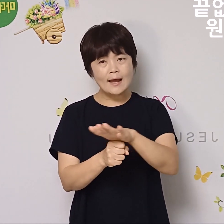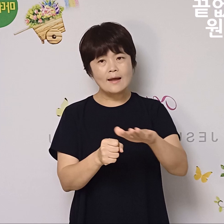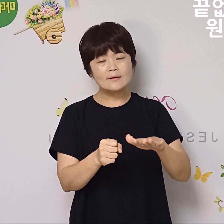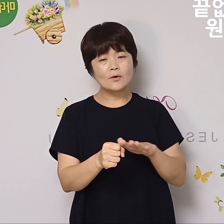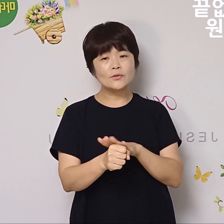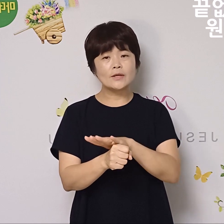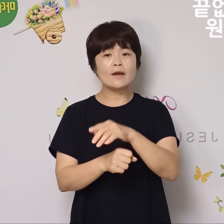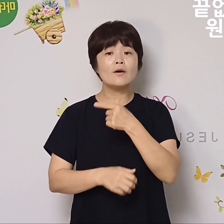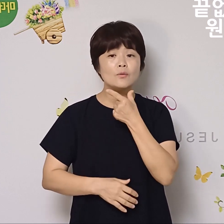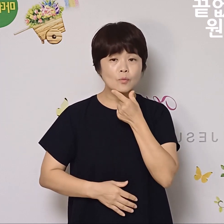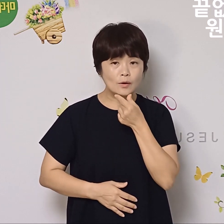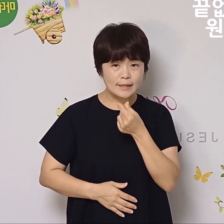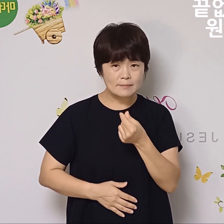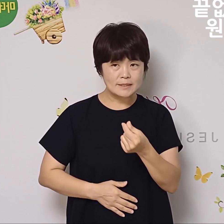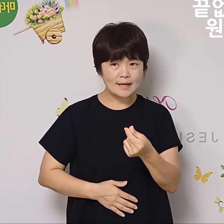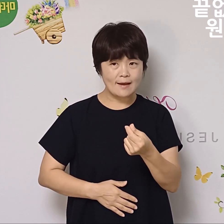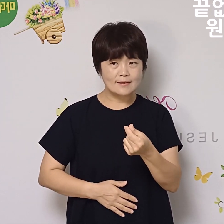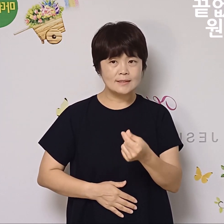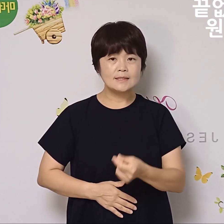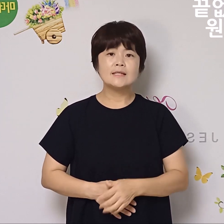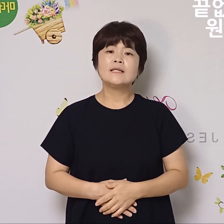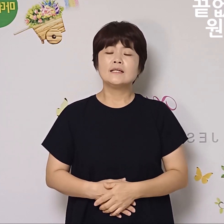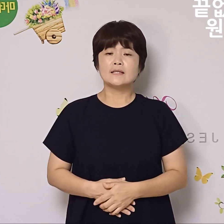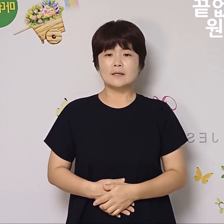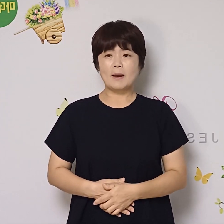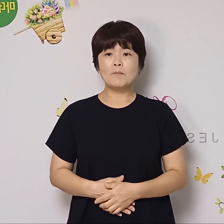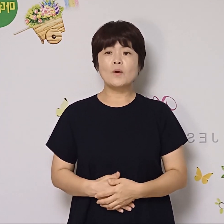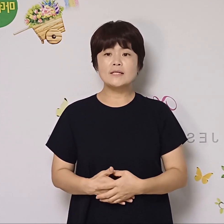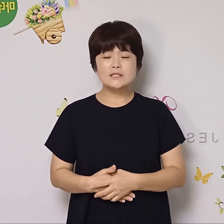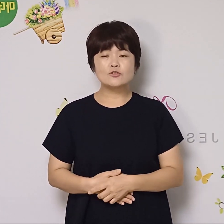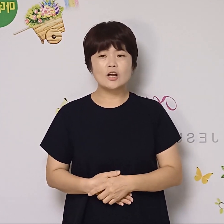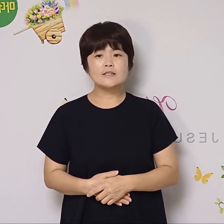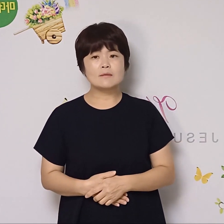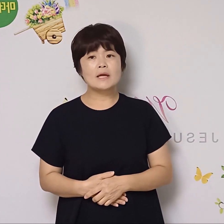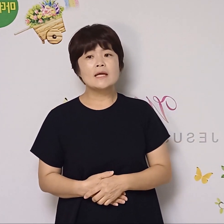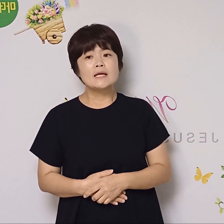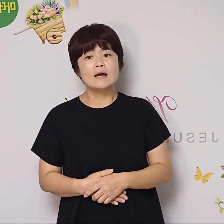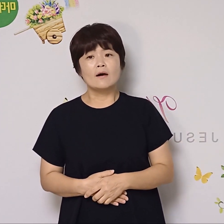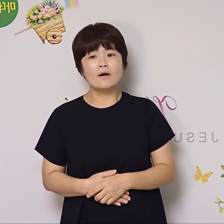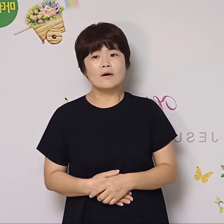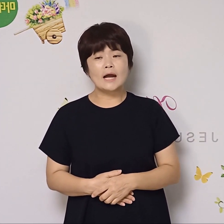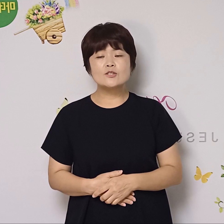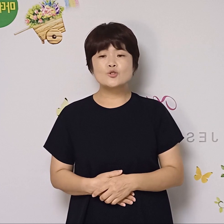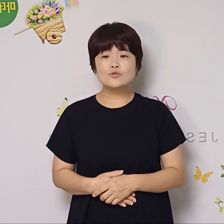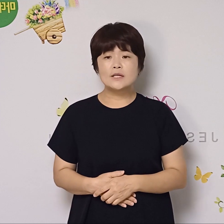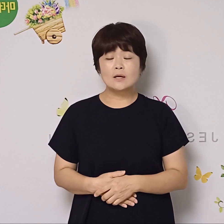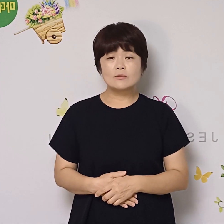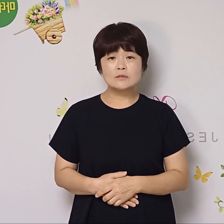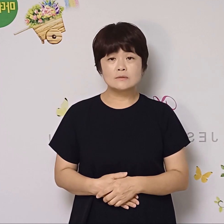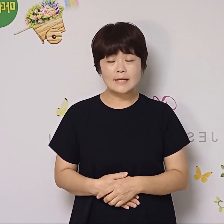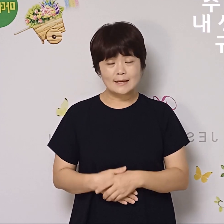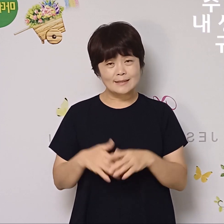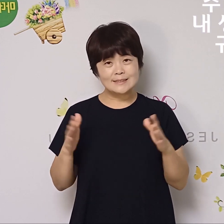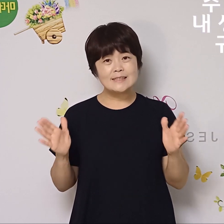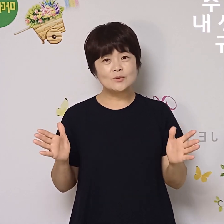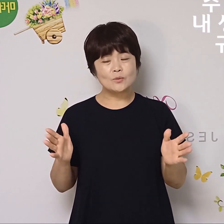사랑 어떻게 해요? 원합니다. 이렇게 반복하시고요. 그 다음에 간주 후에 나오는 약간 느린